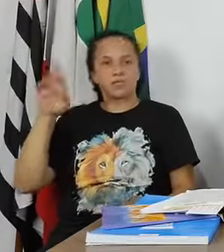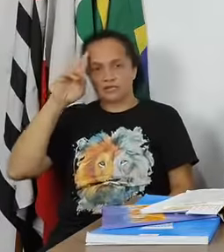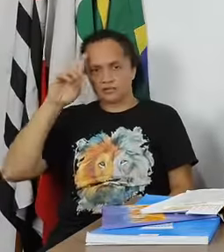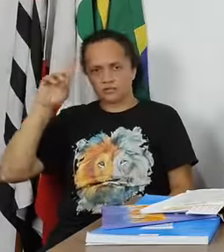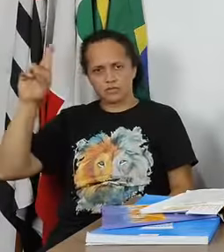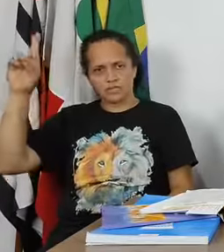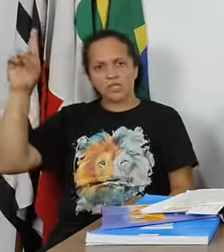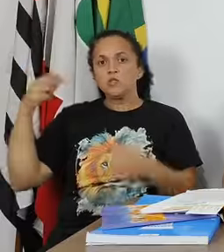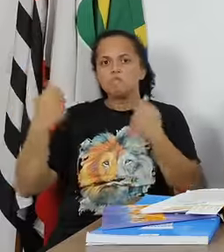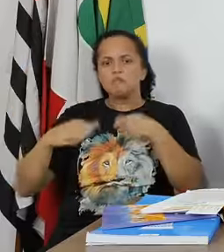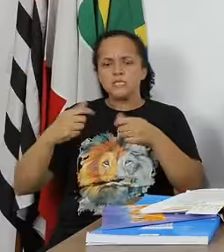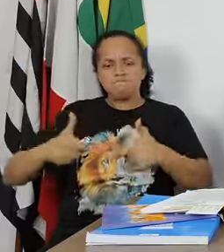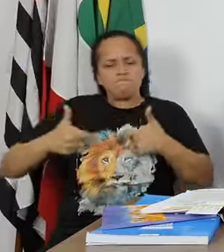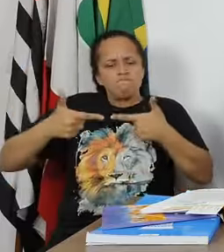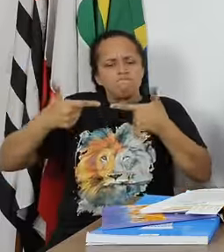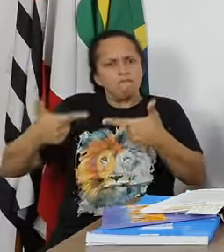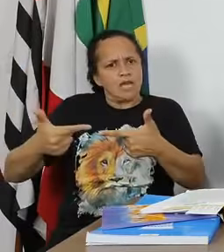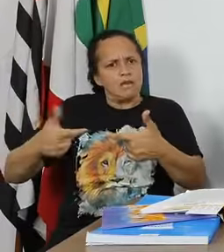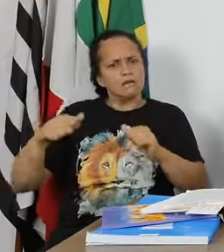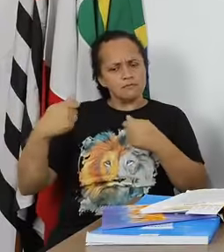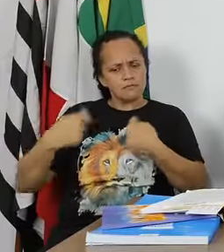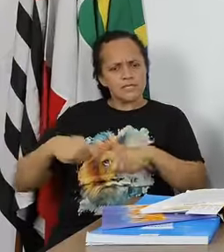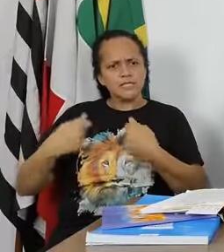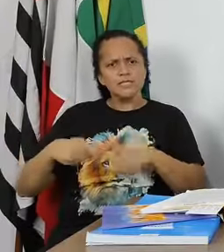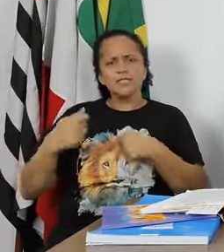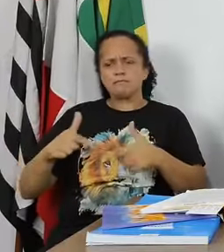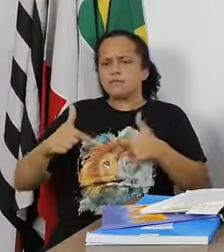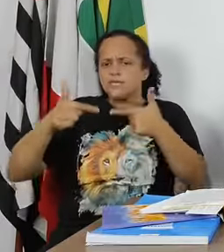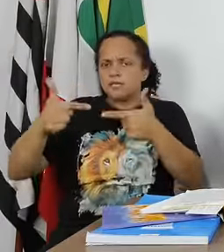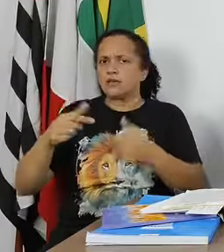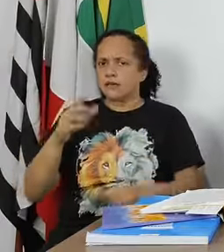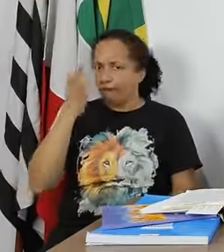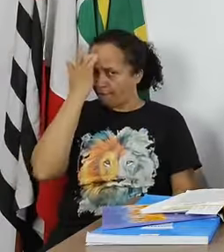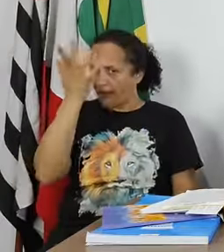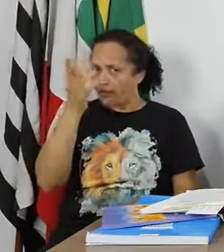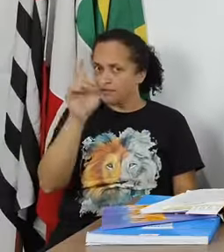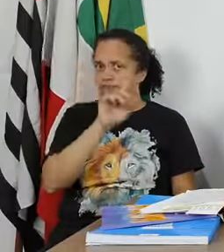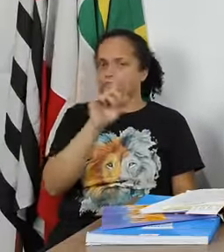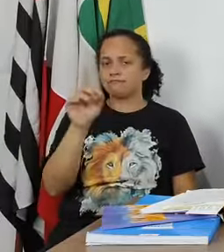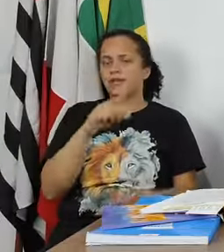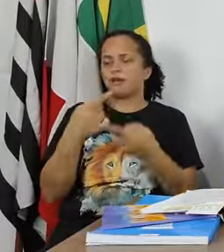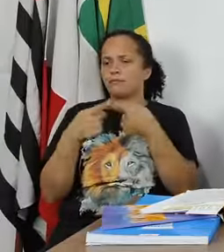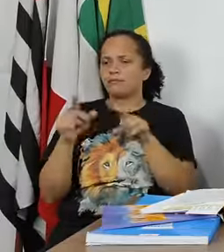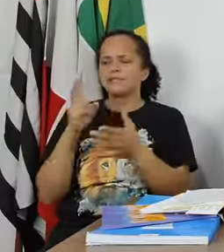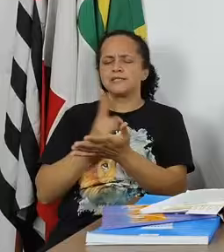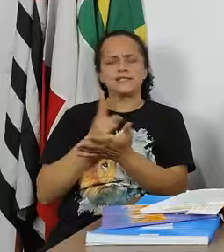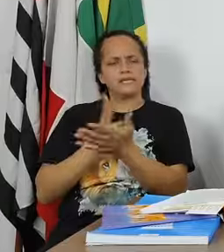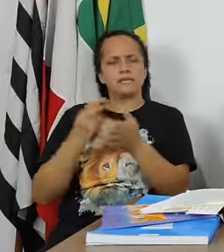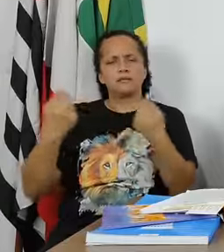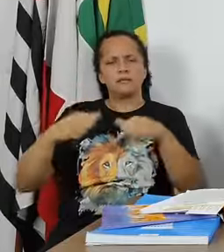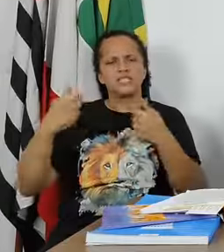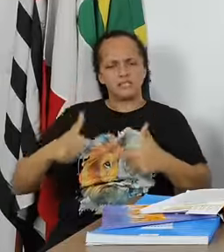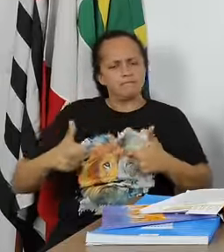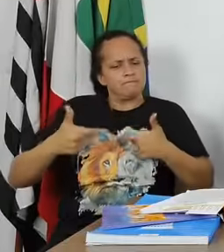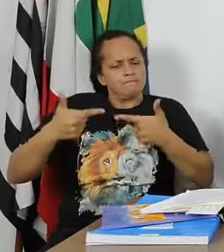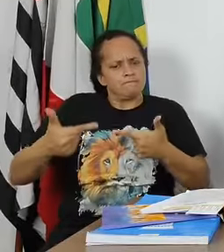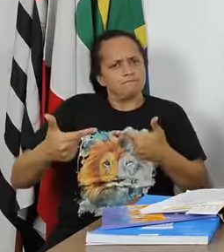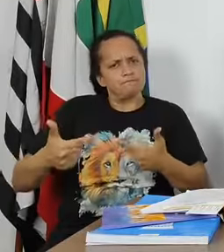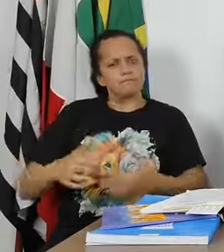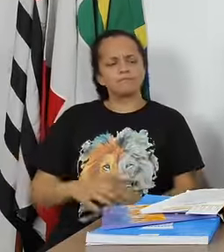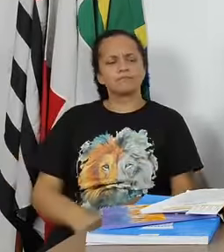dobra a esse sentimento. Resiste a isso. Sabemos que não é fácil, mas é uma luta constante que nós devemos lutar.